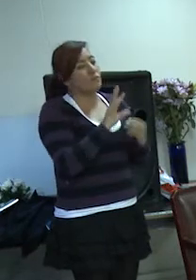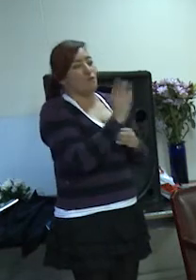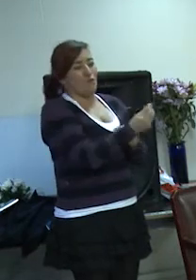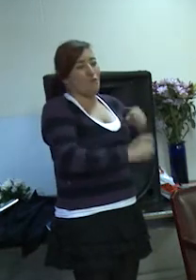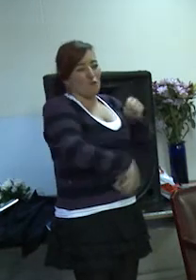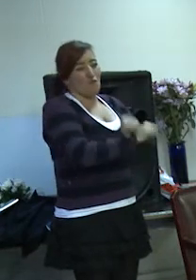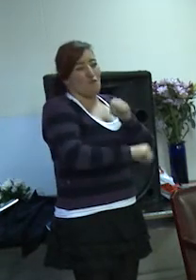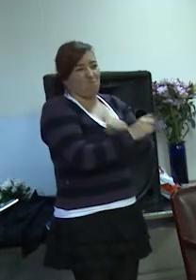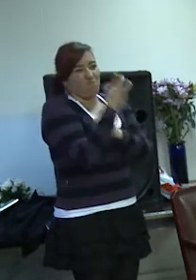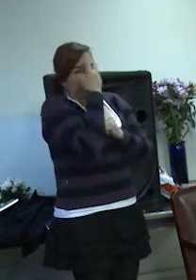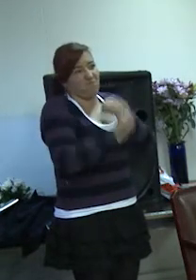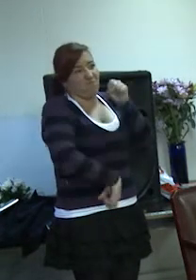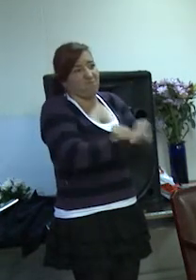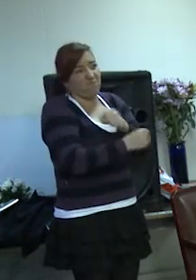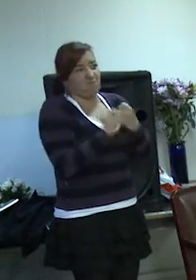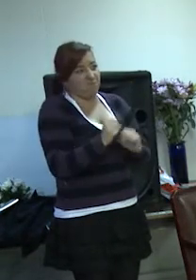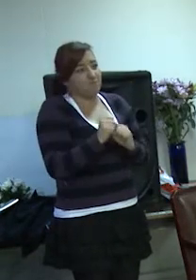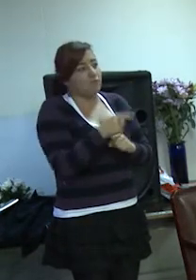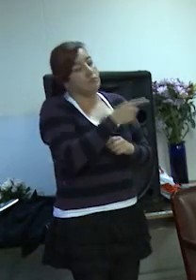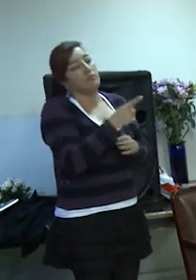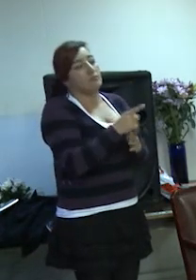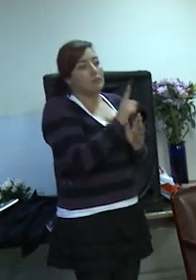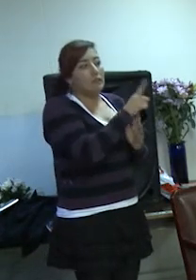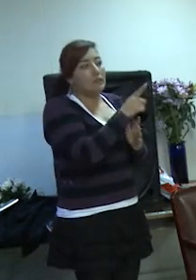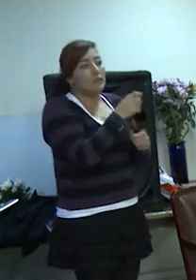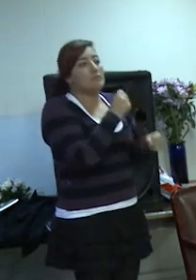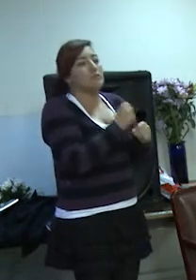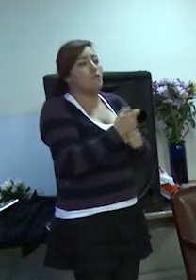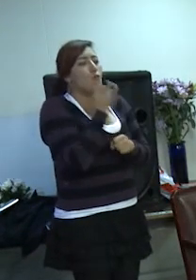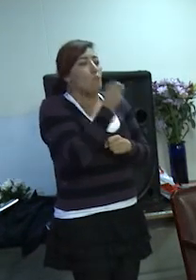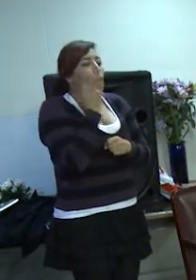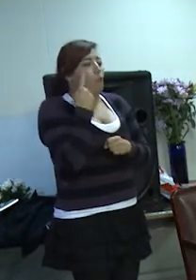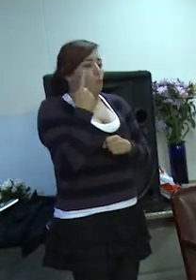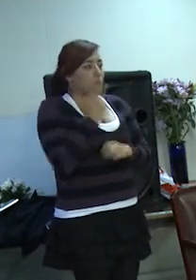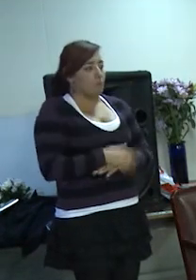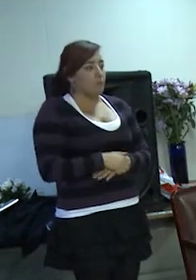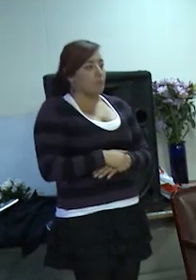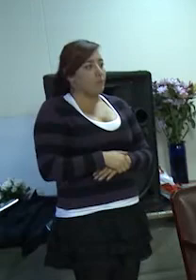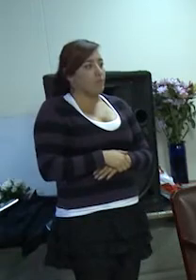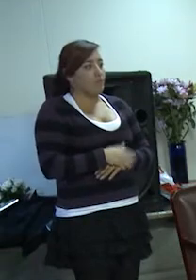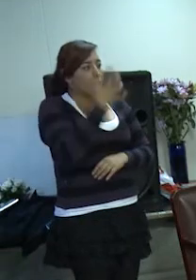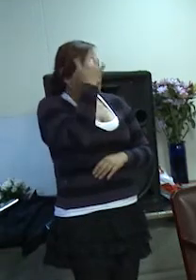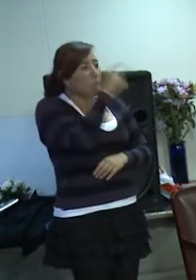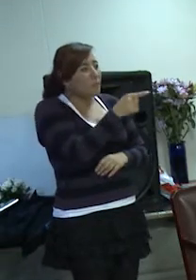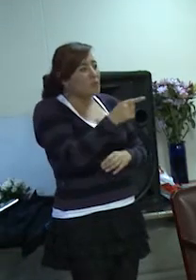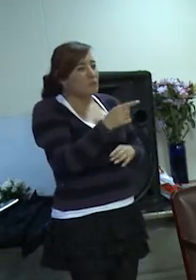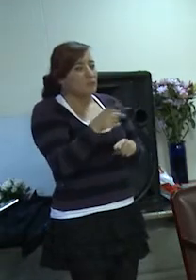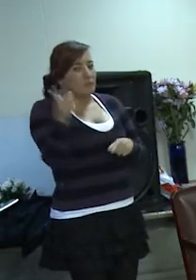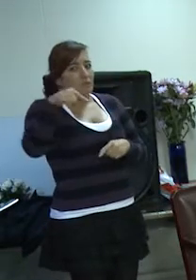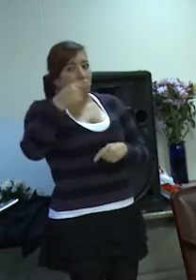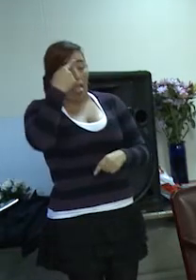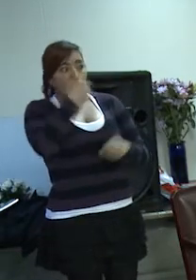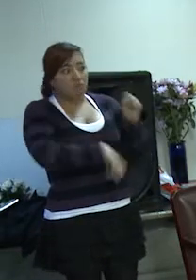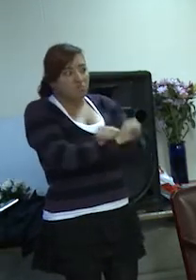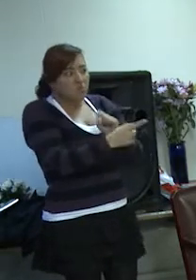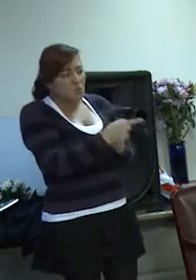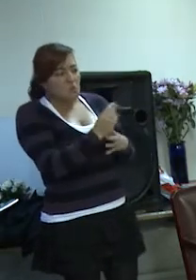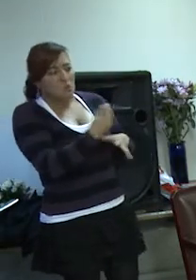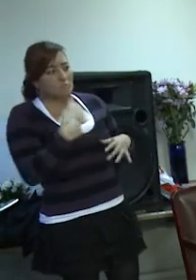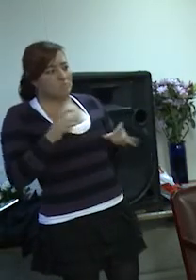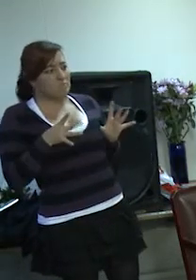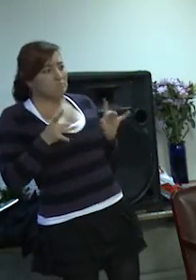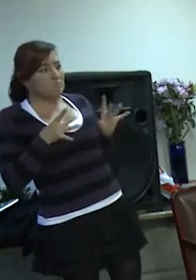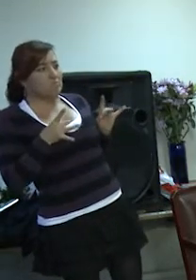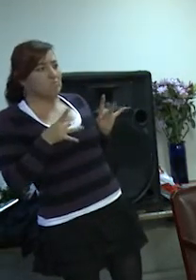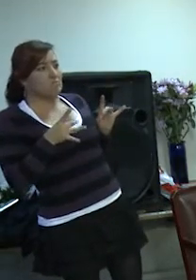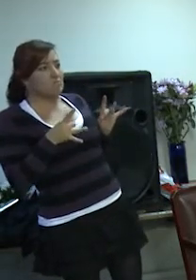bravas, que digamos, allí hay una labor que es poco pensada, ¿sí? Porque digamos que hay un estigma muy grande sobre las barras bravas, y